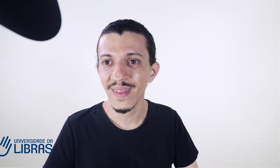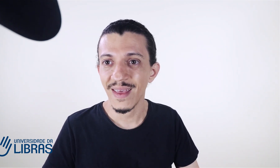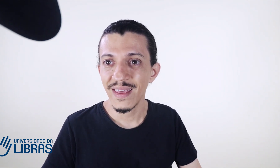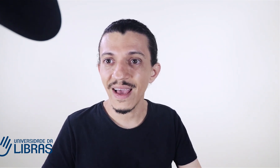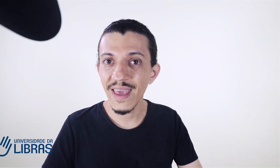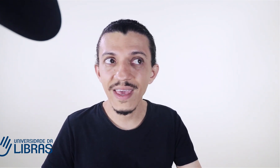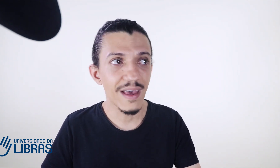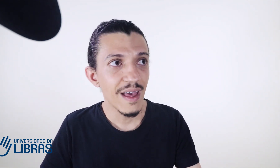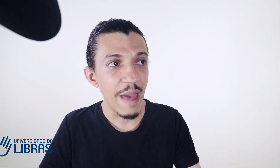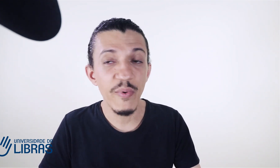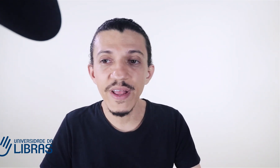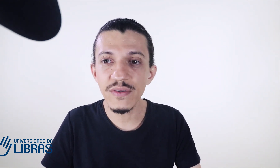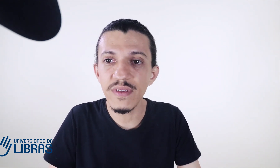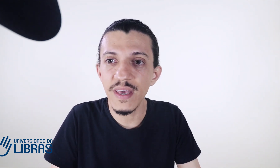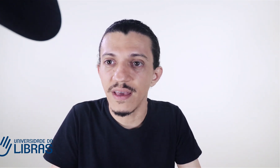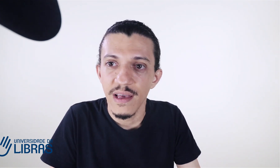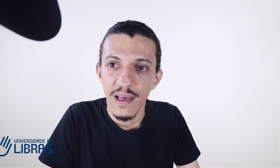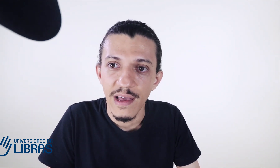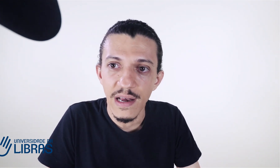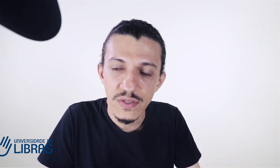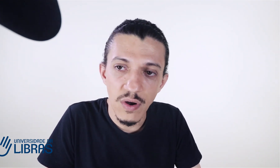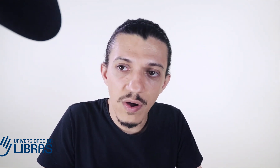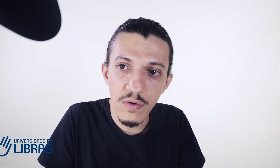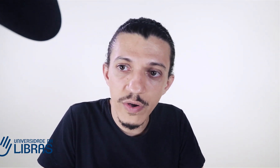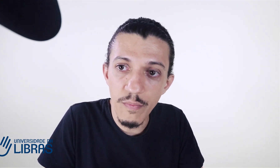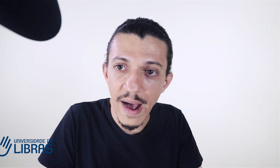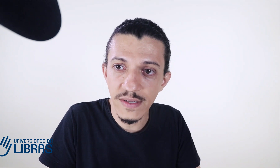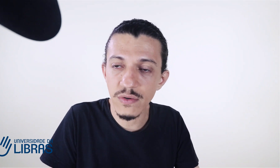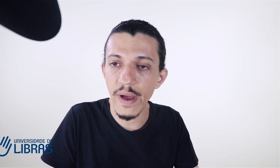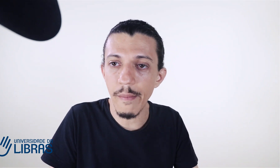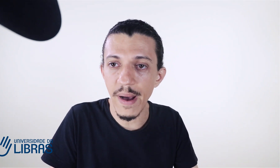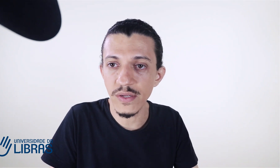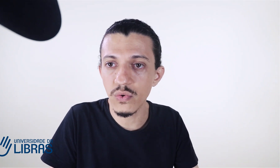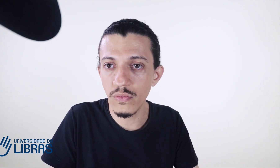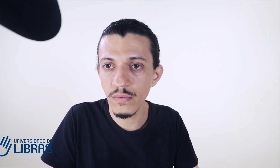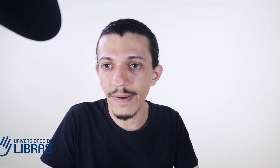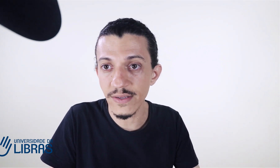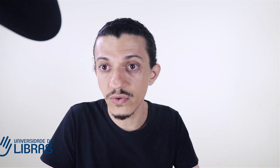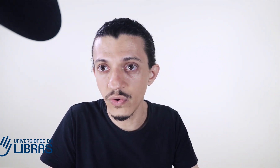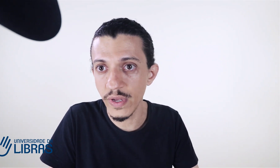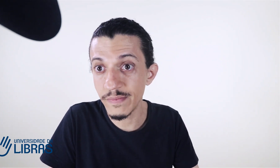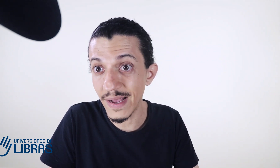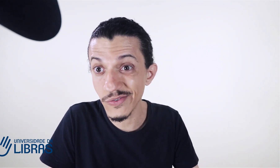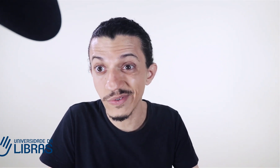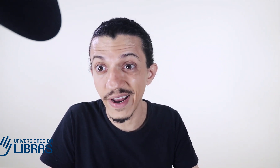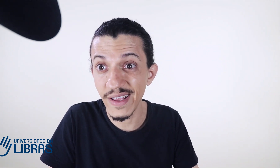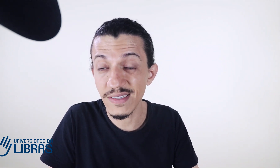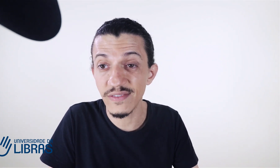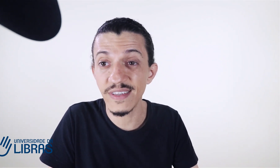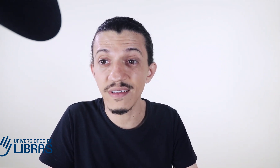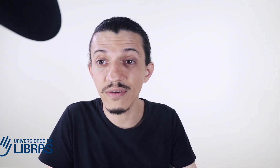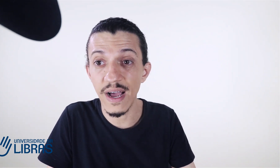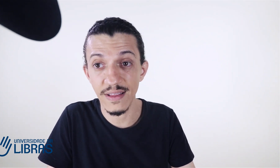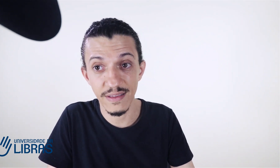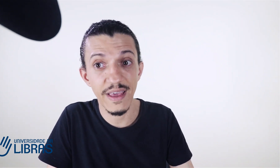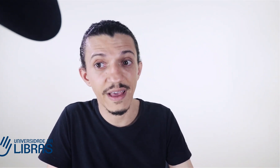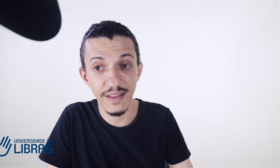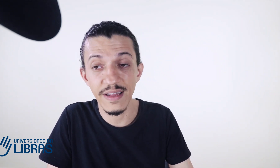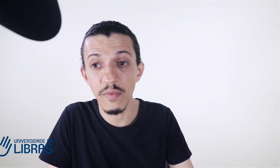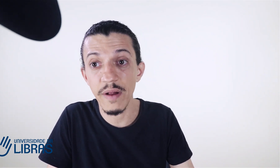E aí, é por isso que eles colocam que o básico é básico 1, básico 2, básico 3, às vezes tem lugar que ainda demora